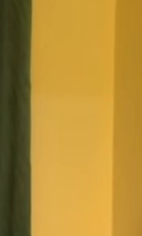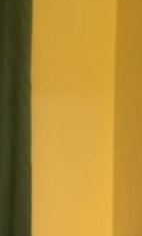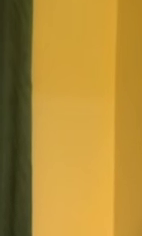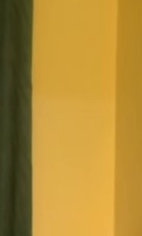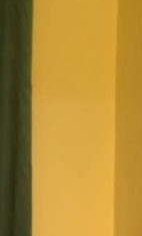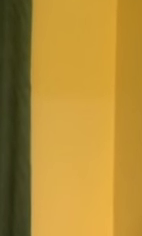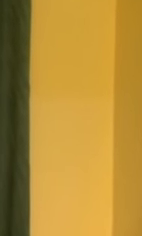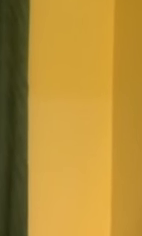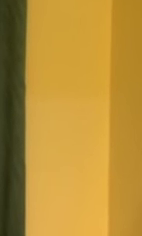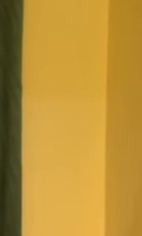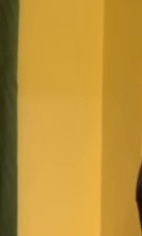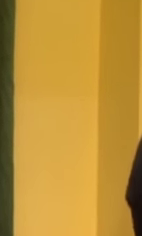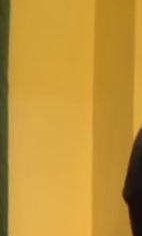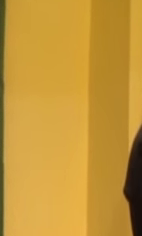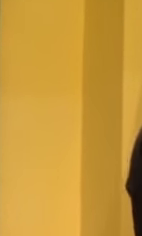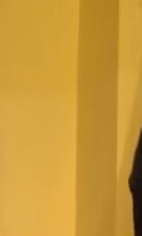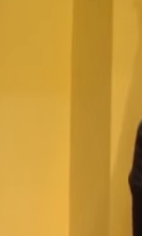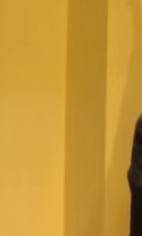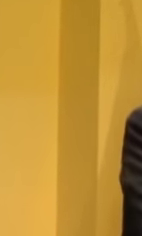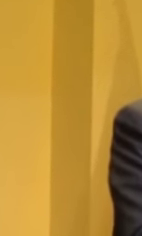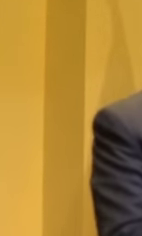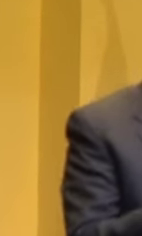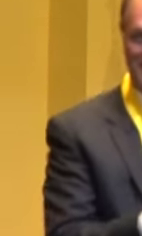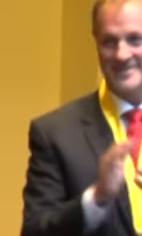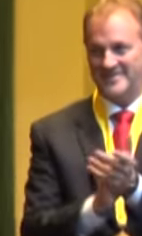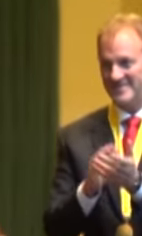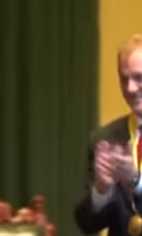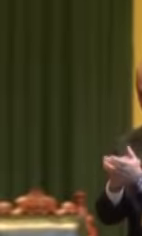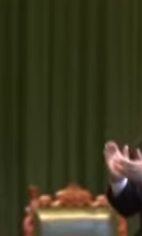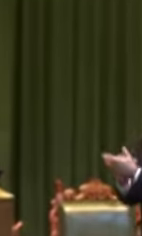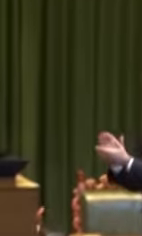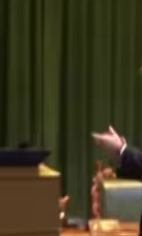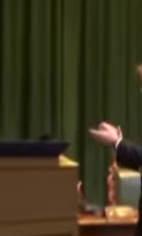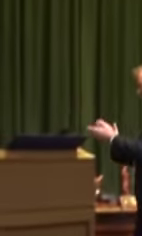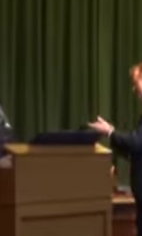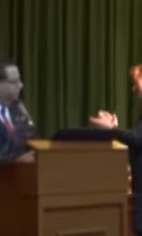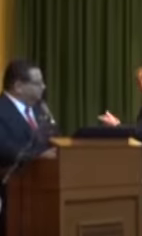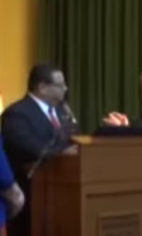Brindemos un fuerte aplauso al señor Manuel Sánchez Palacios Paiva.